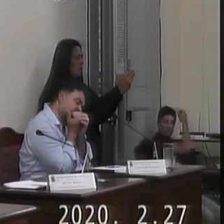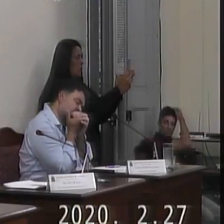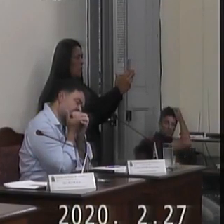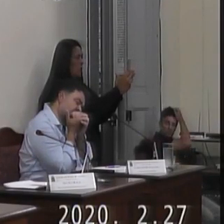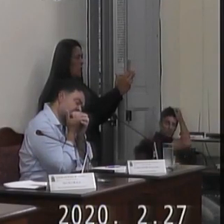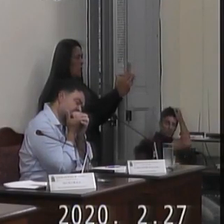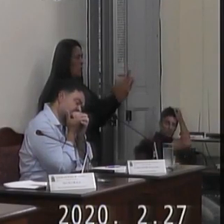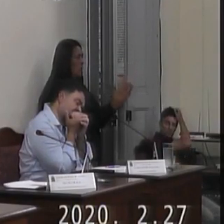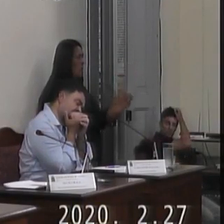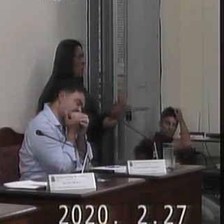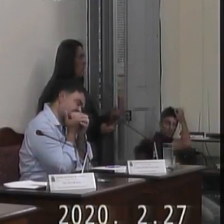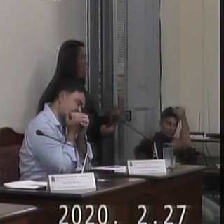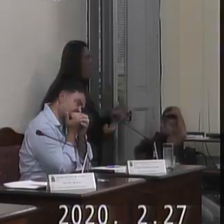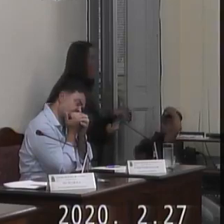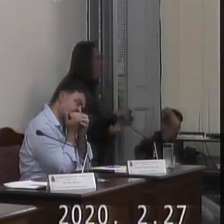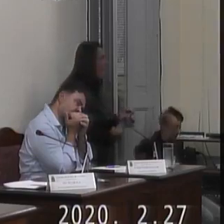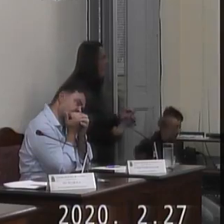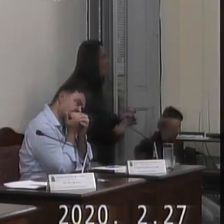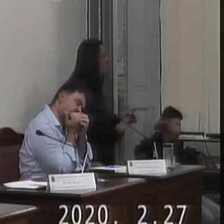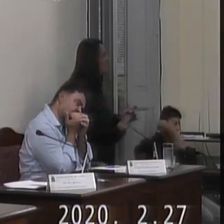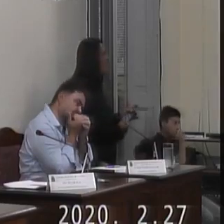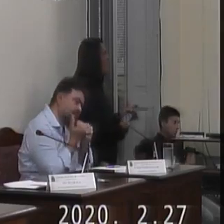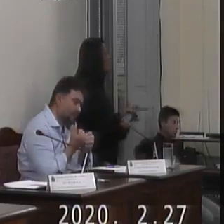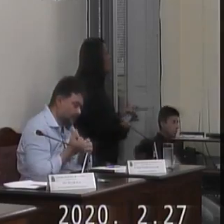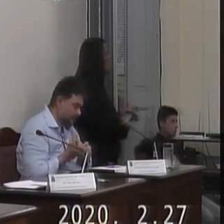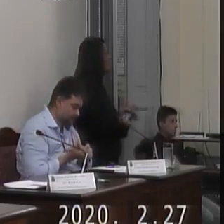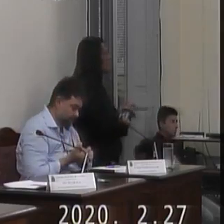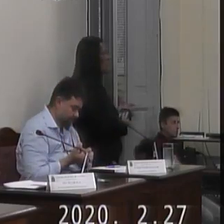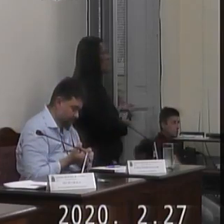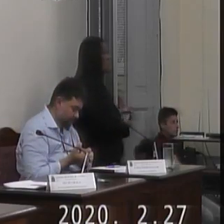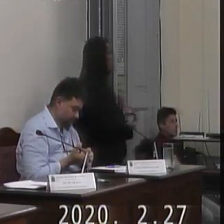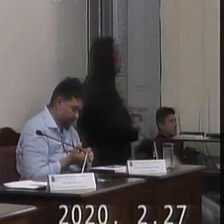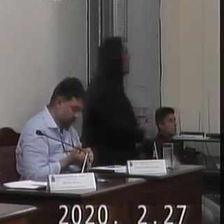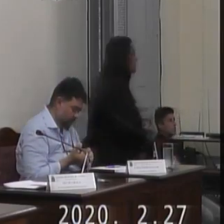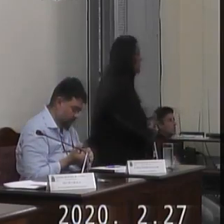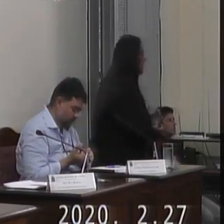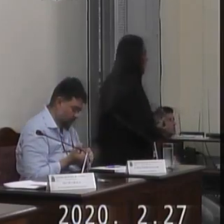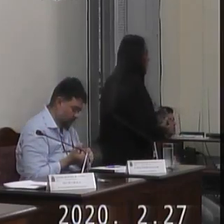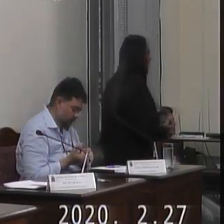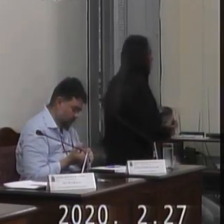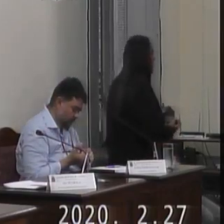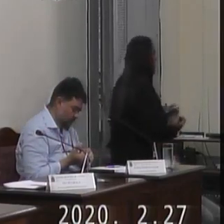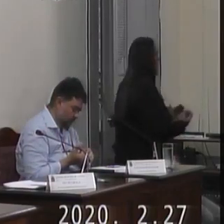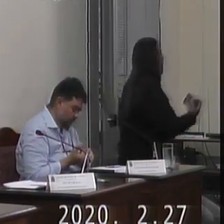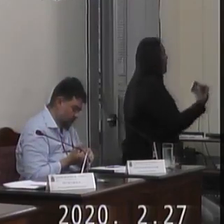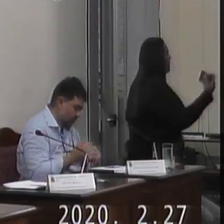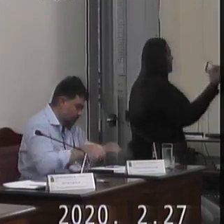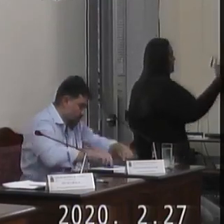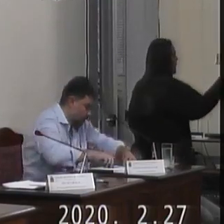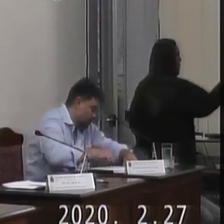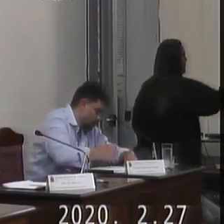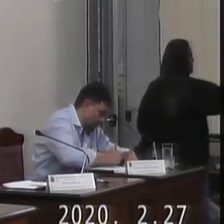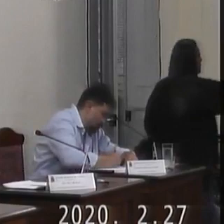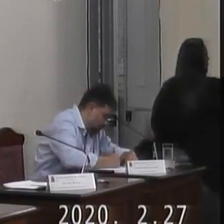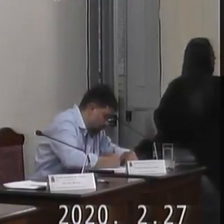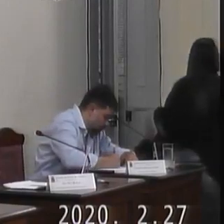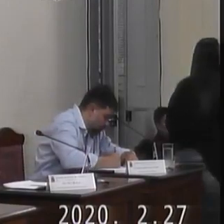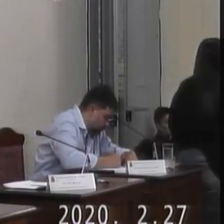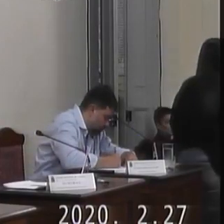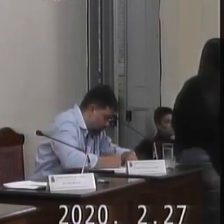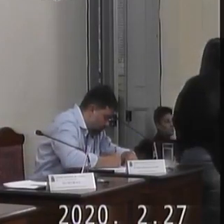limite prudencial. A gente não está atingindo nem o limite de alerta, que é onde o tribunal começa a nos alertar que nós